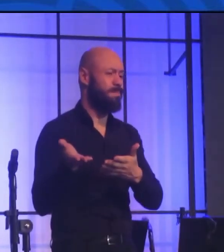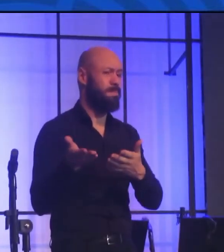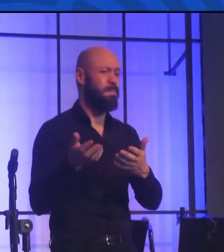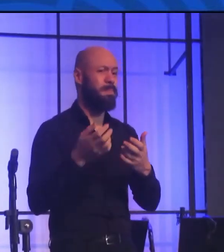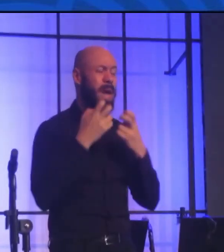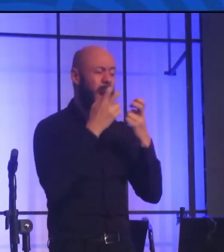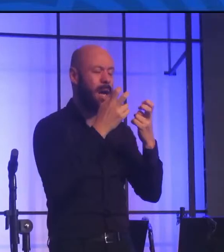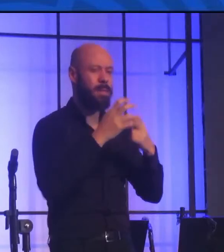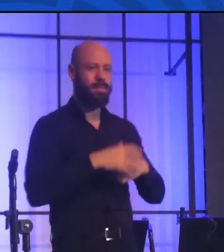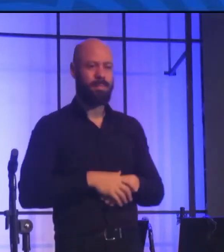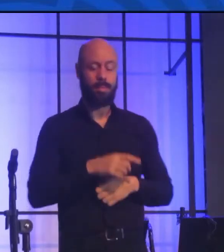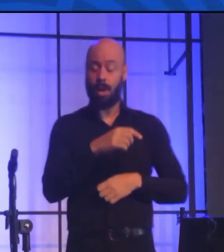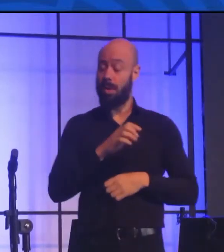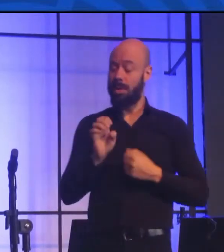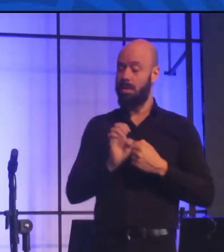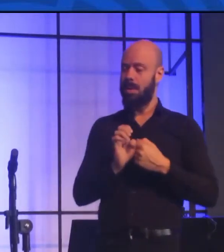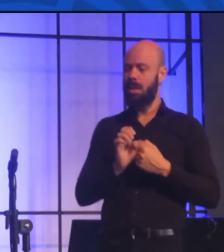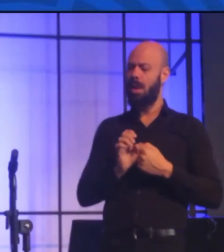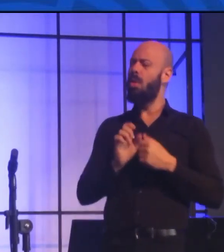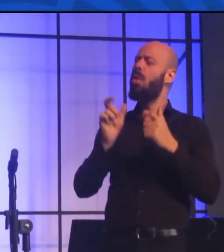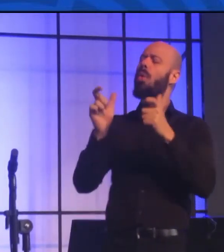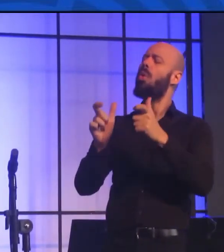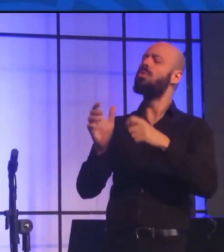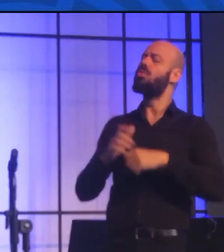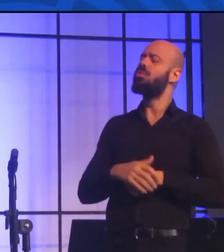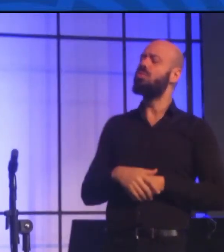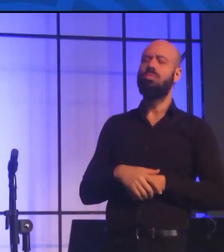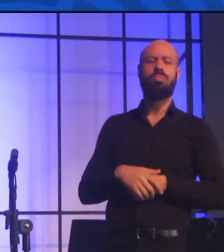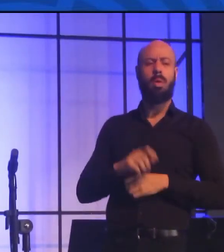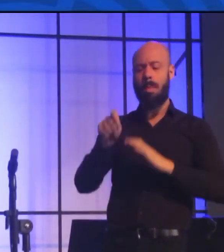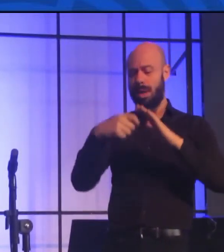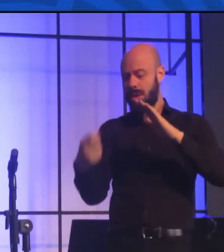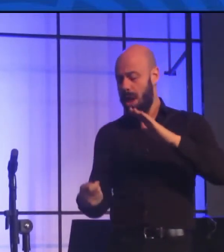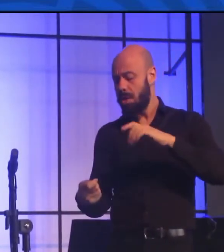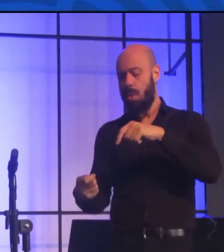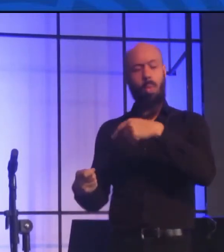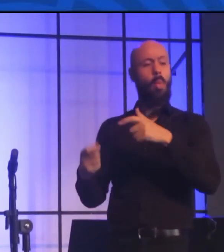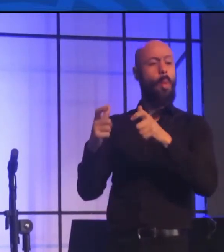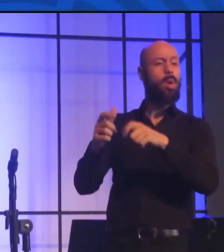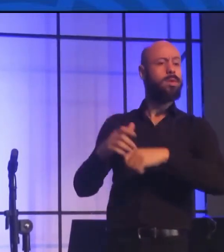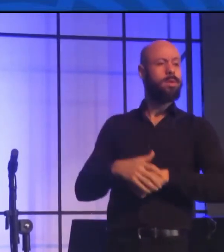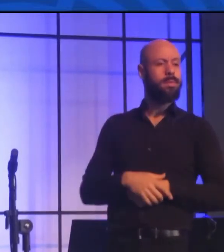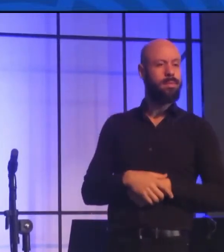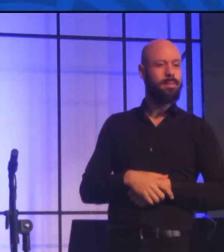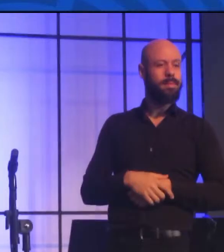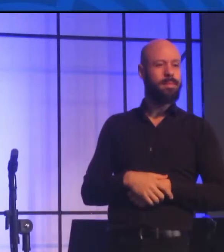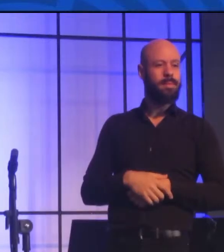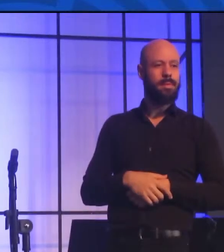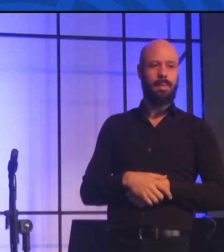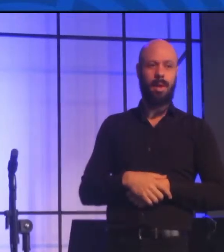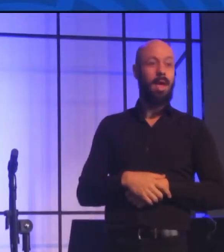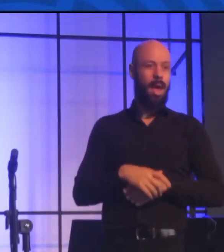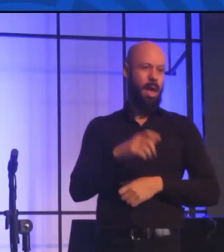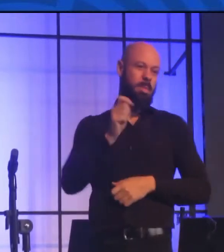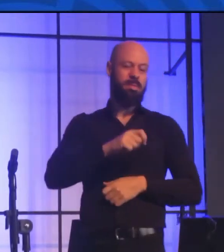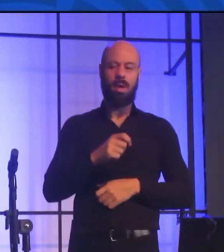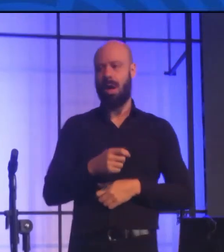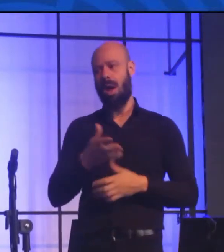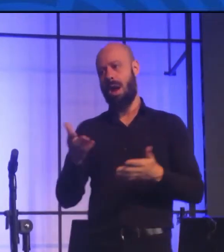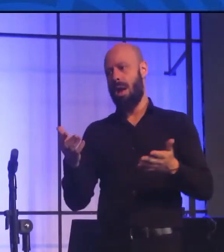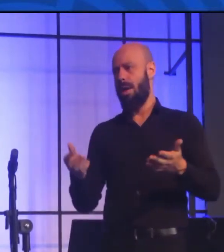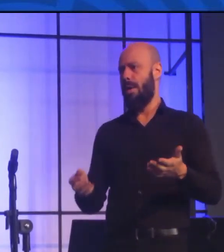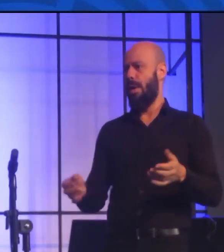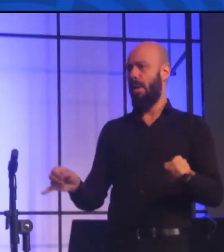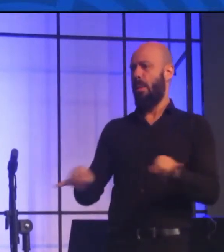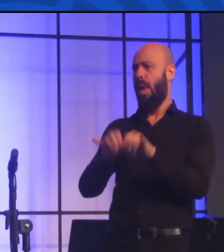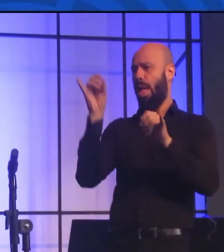Observe que ele poderia ter dito muitas coisas. O profeta poderia ter olhado para ele, você é um babaca, tia. Tu não sabe cuidar de um machado.